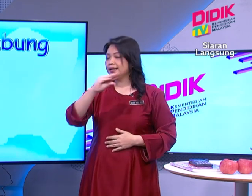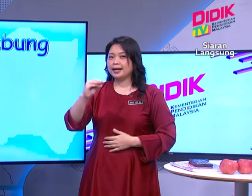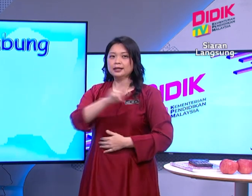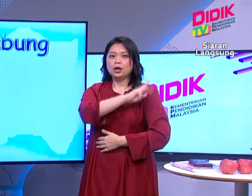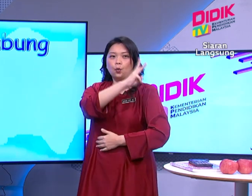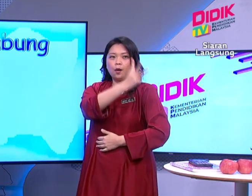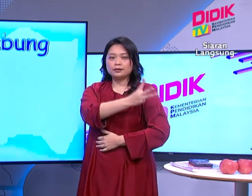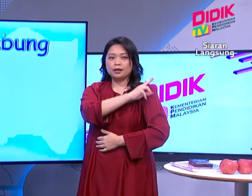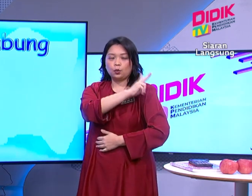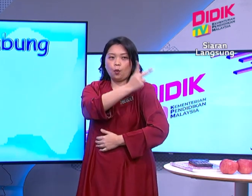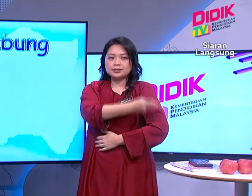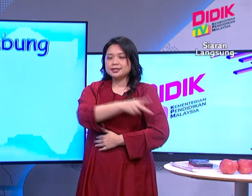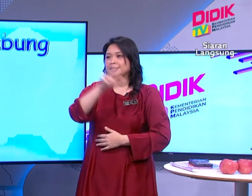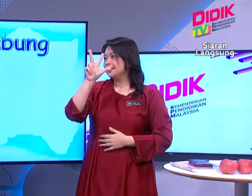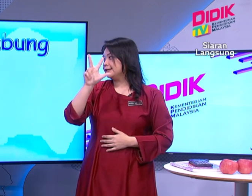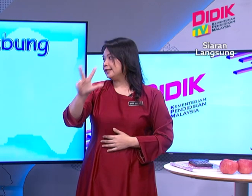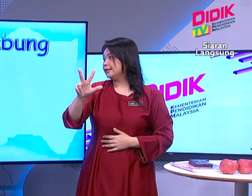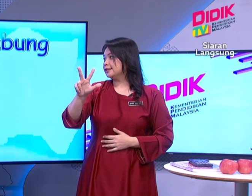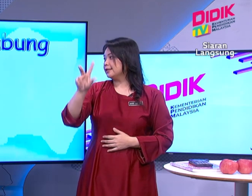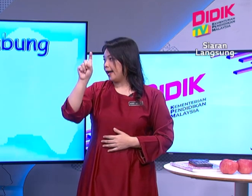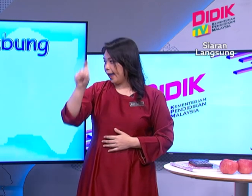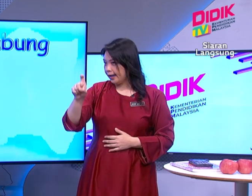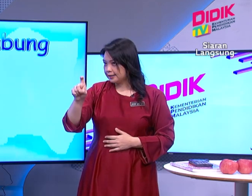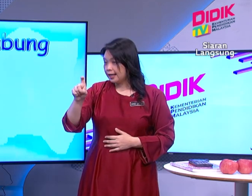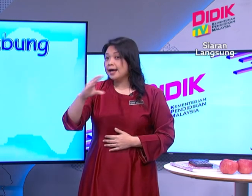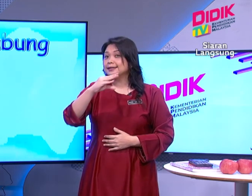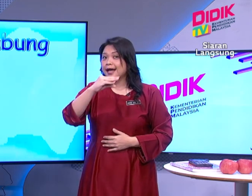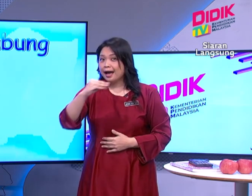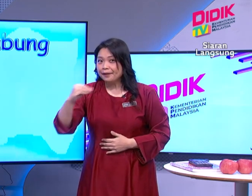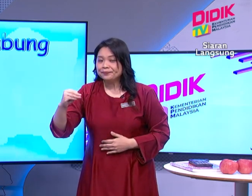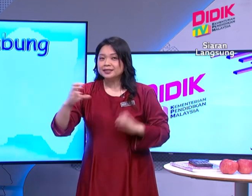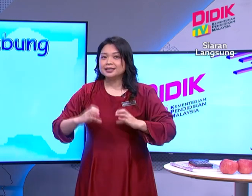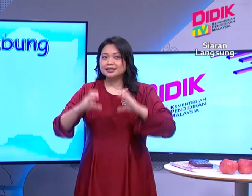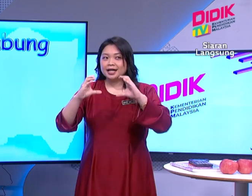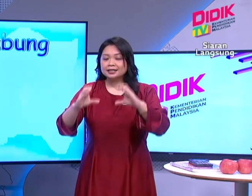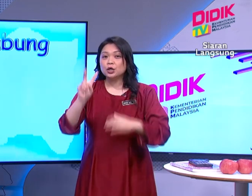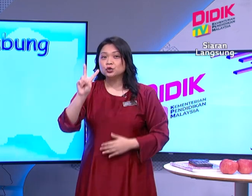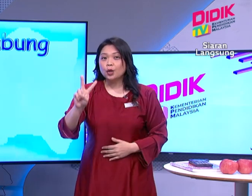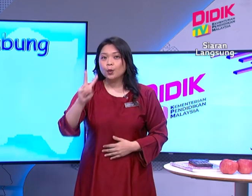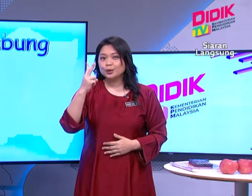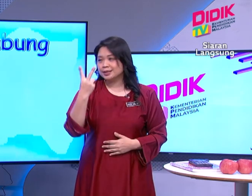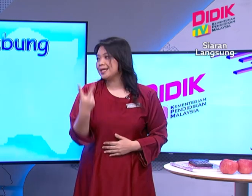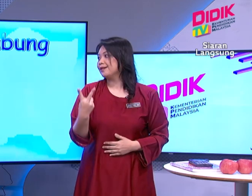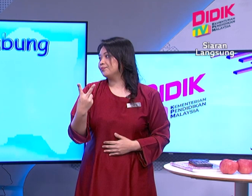dan kuota kuasa 3x dan secara songsang